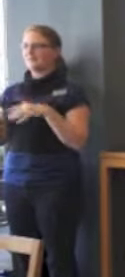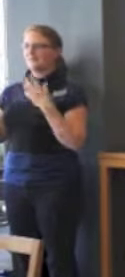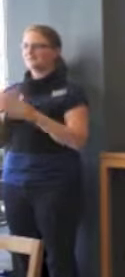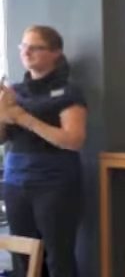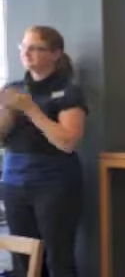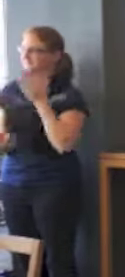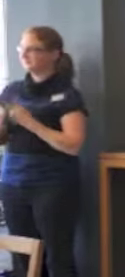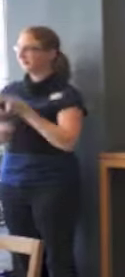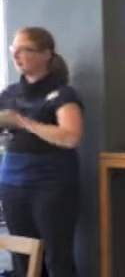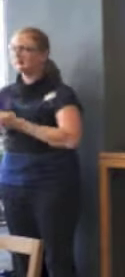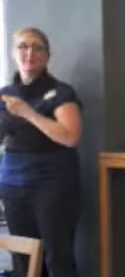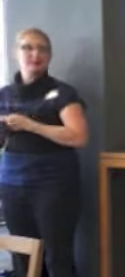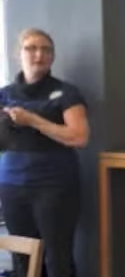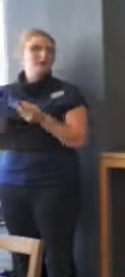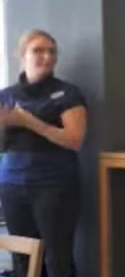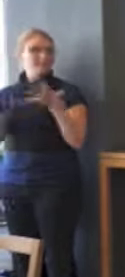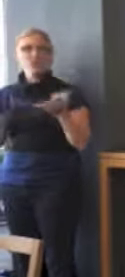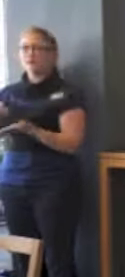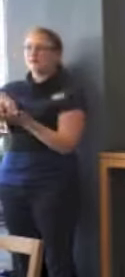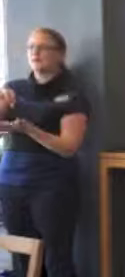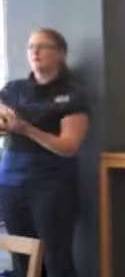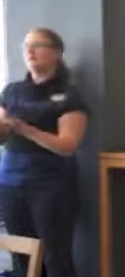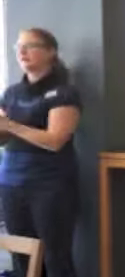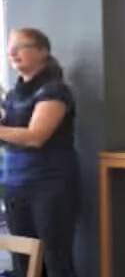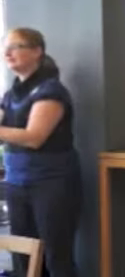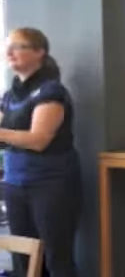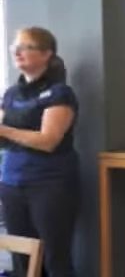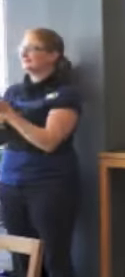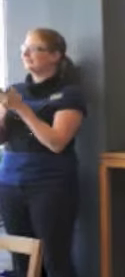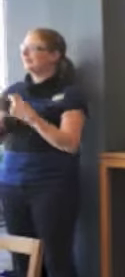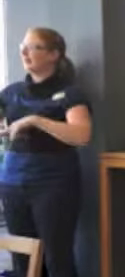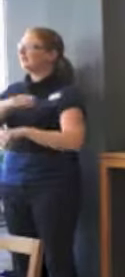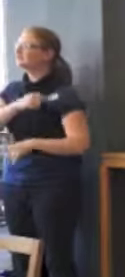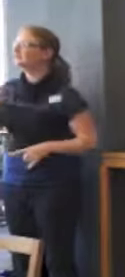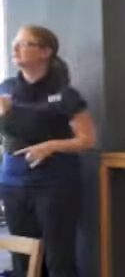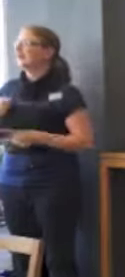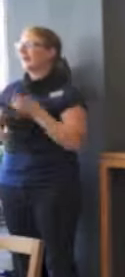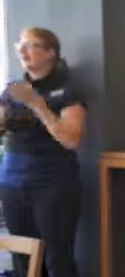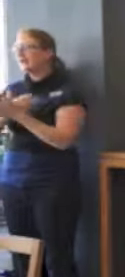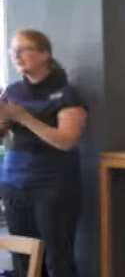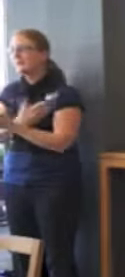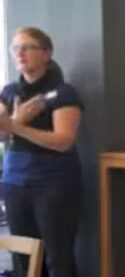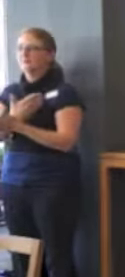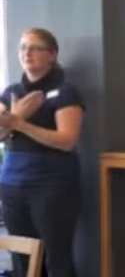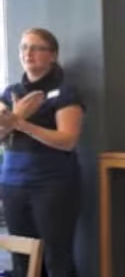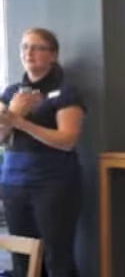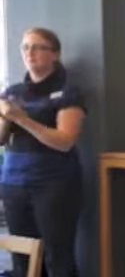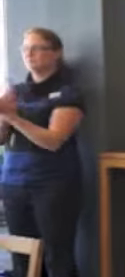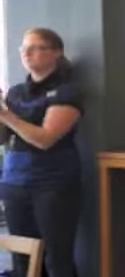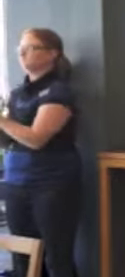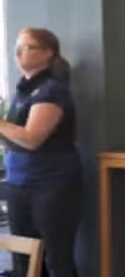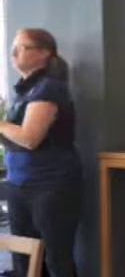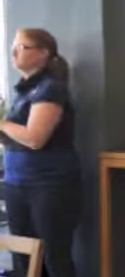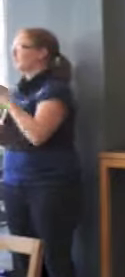sämre ekonomi, många kommuner, landsting, länsstyrelser, nationer möter sämre